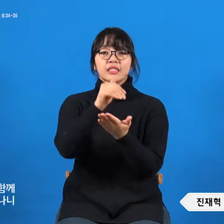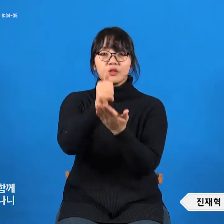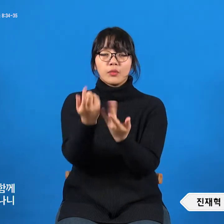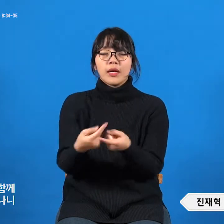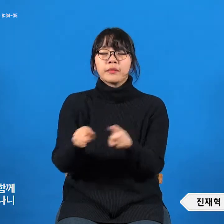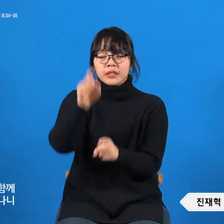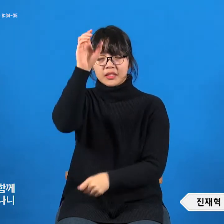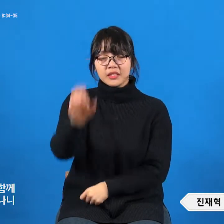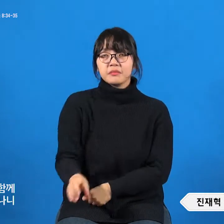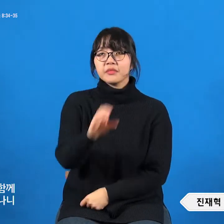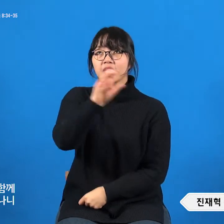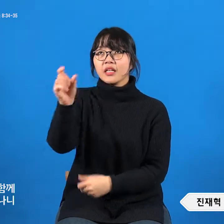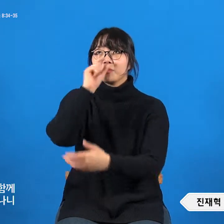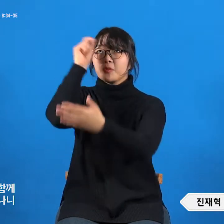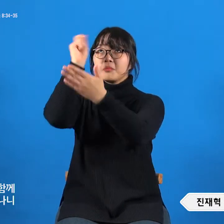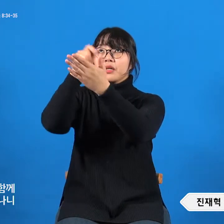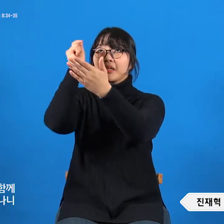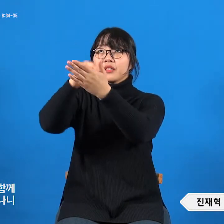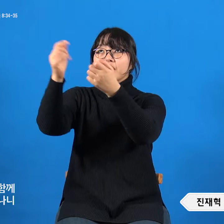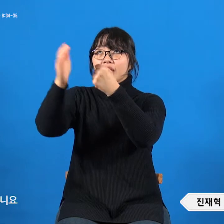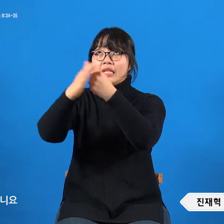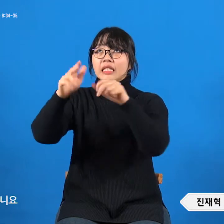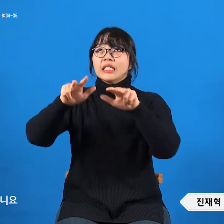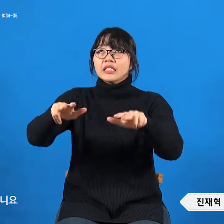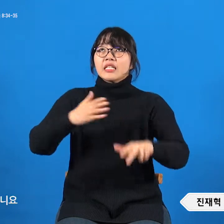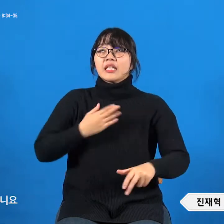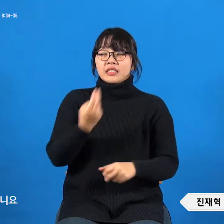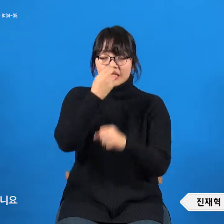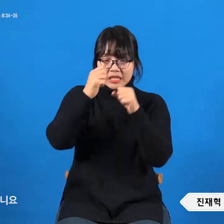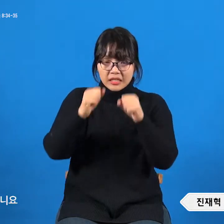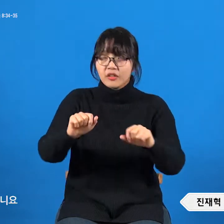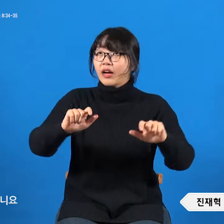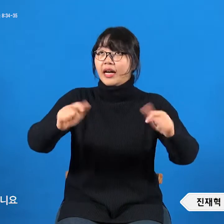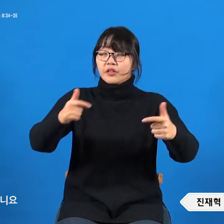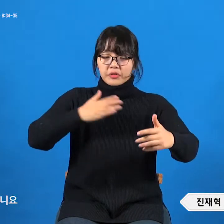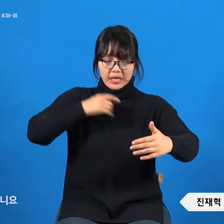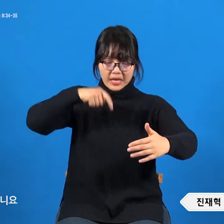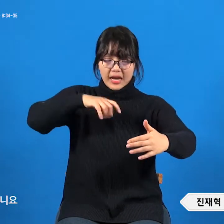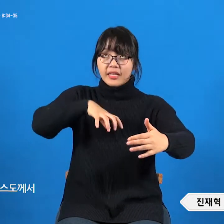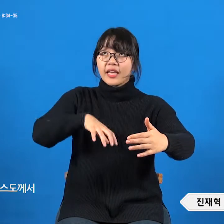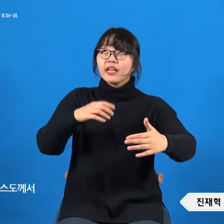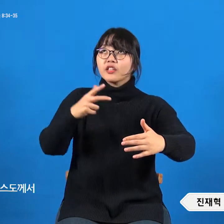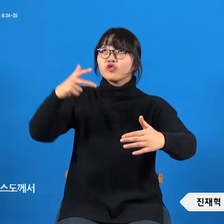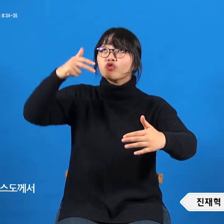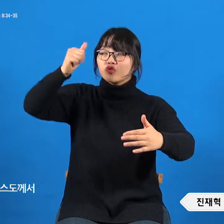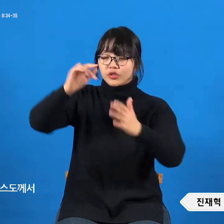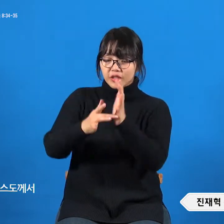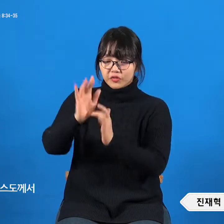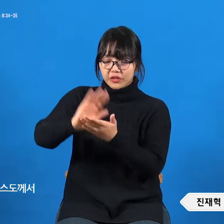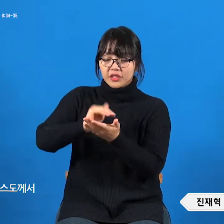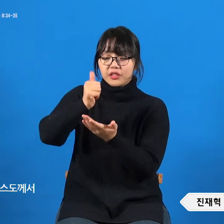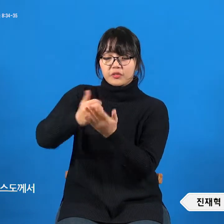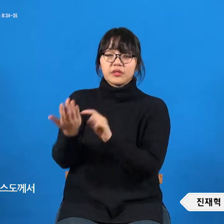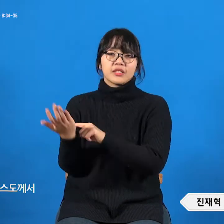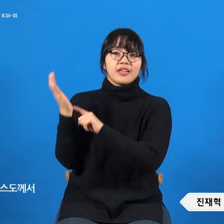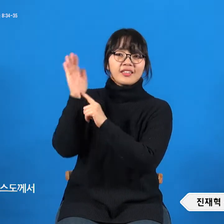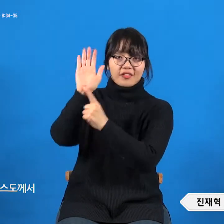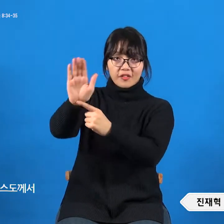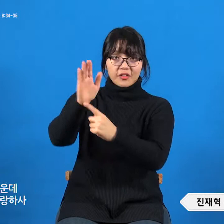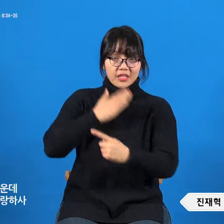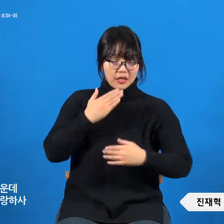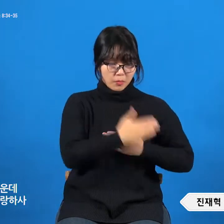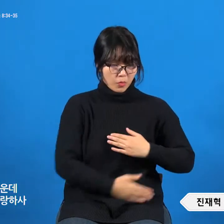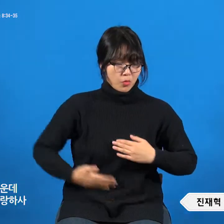함께 십자가에 못 박혔나니 그런즉 이제는 내가 사는 것이 아니요 오직 내 안에 그리스도께서 사신 것이라. 이제 내가 육체